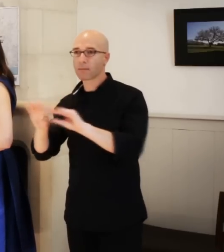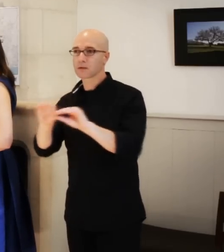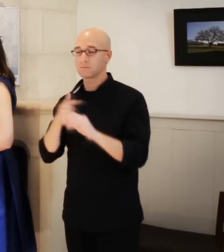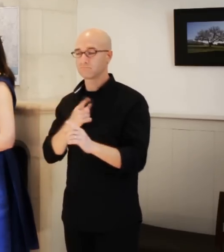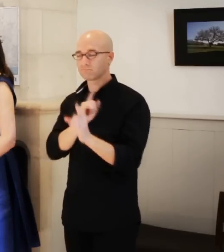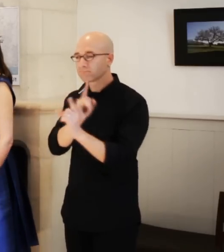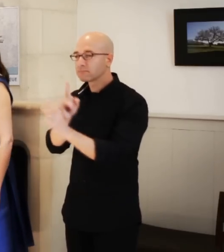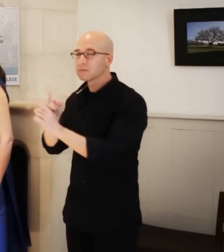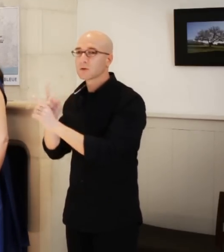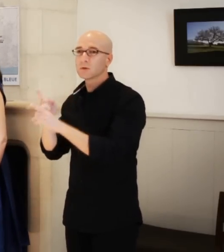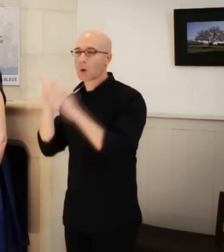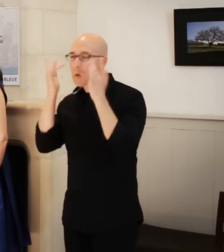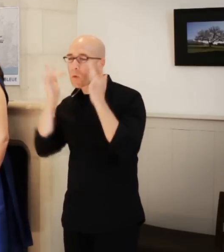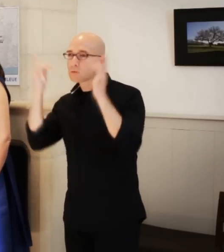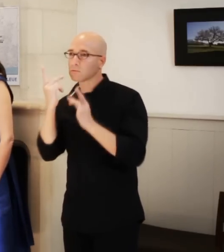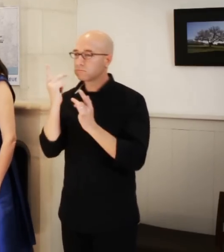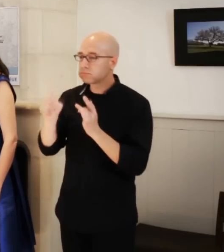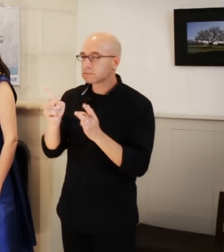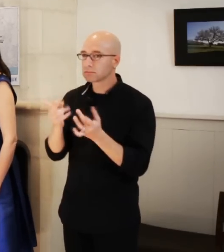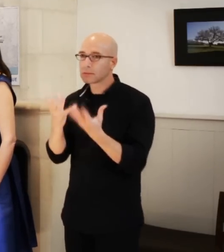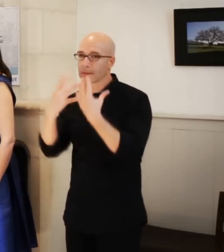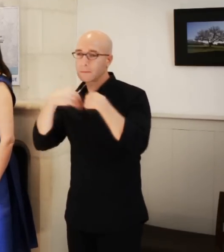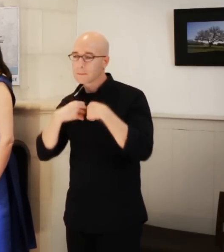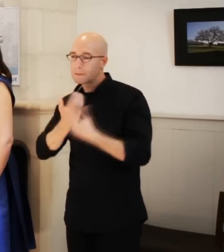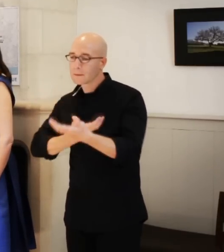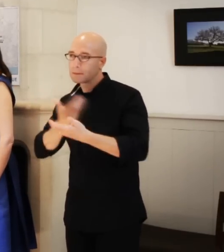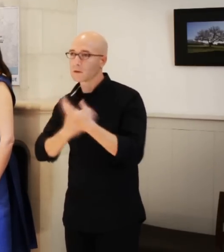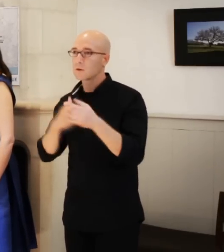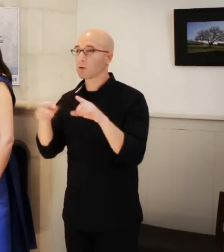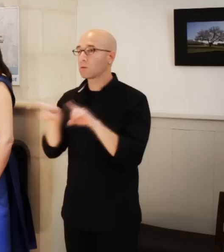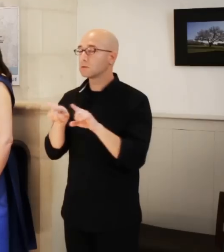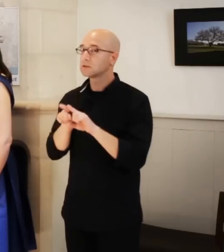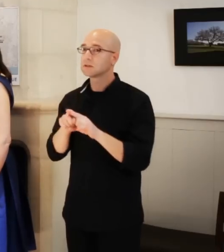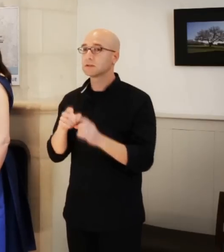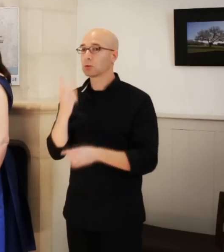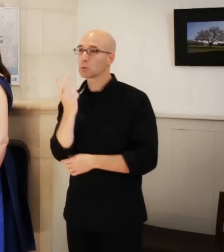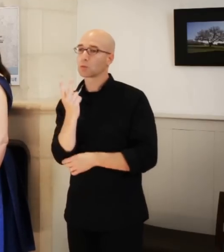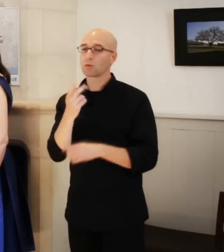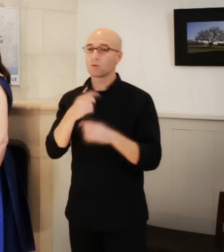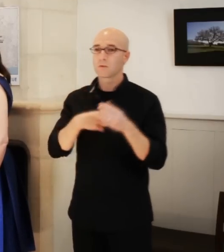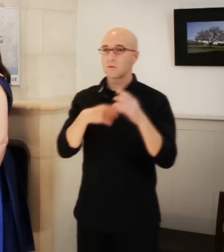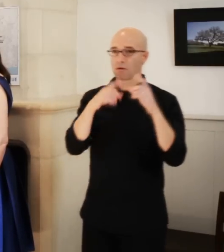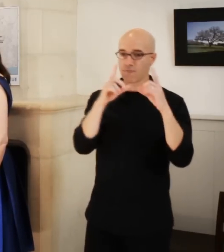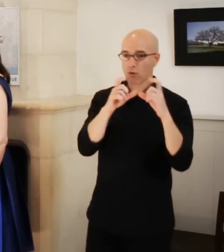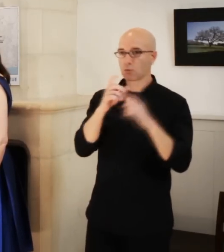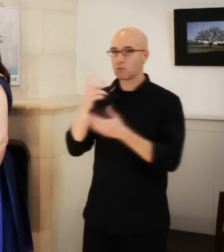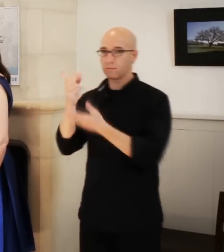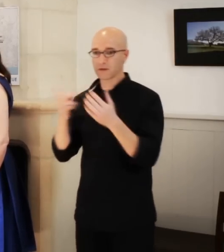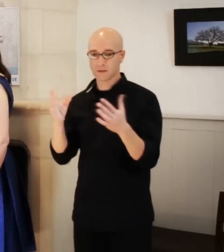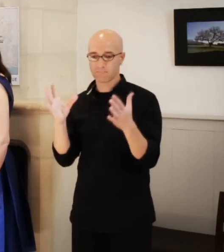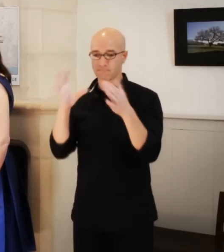Et aussi, c'est aussi une rencontre entre deux médias, donc entre la photo et le dessin. Donc on travaille ensemble depuis